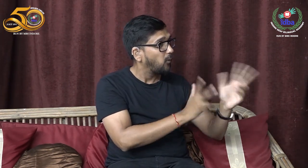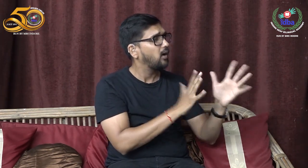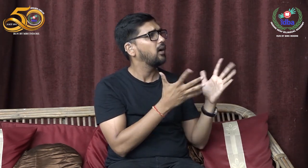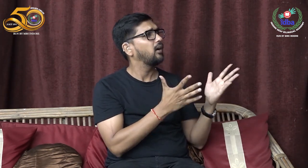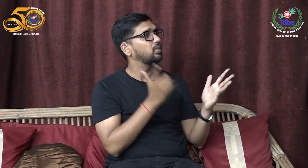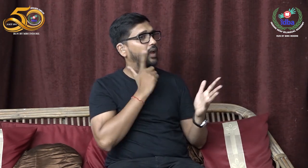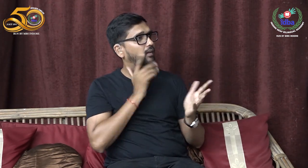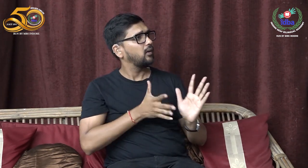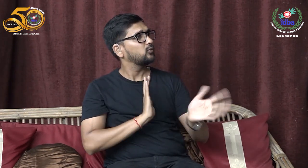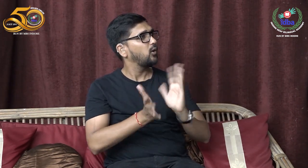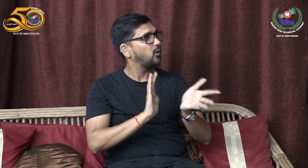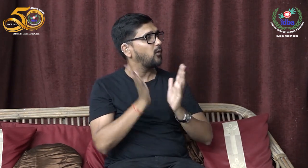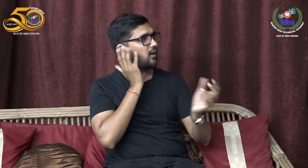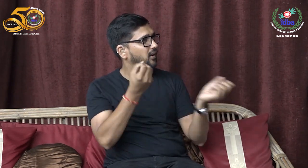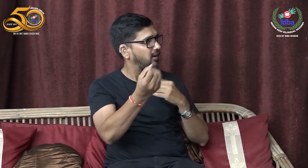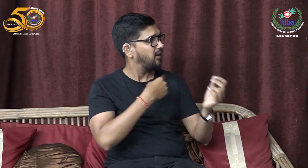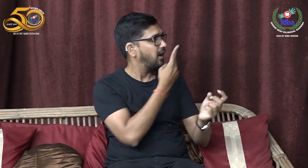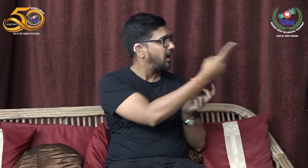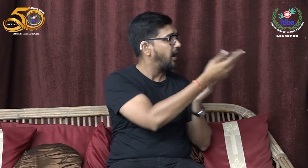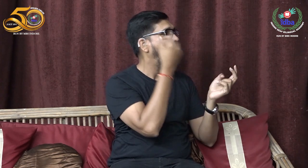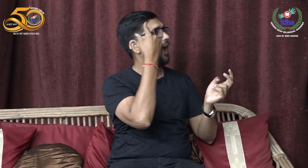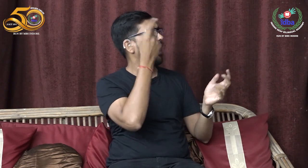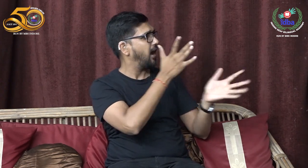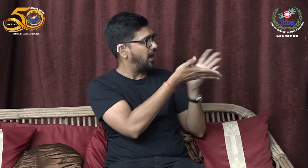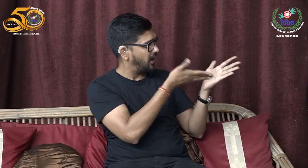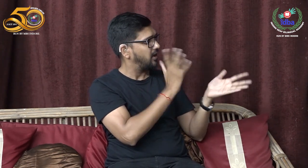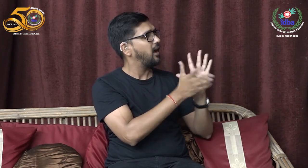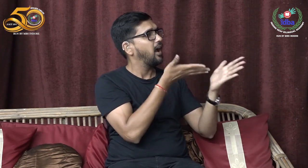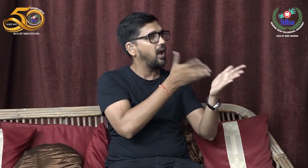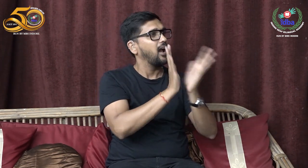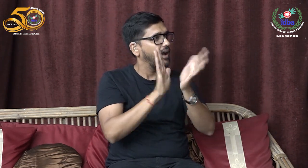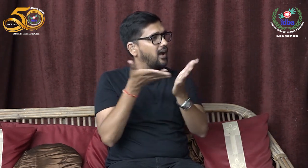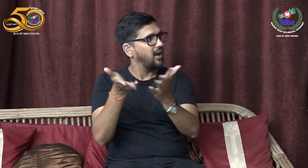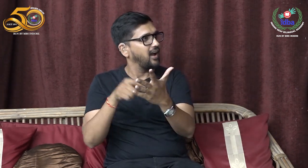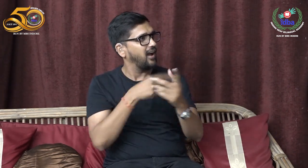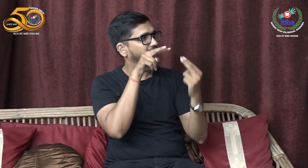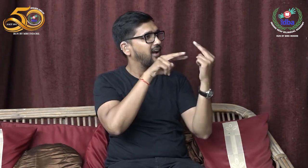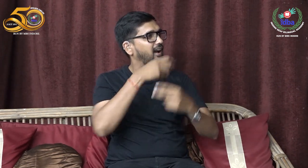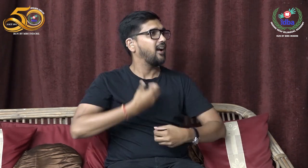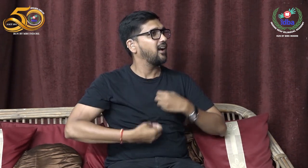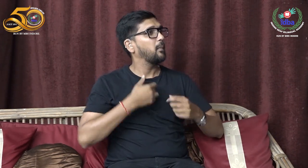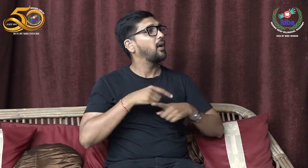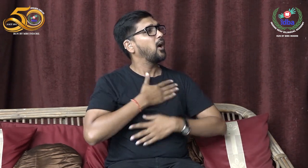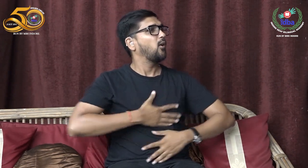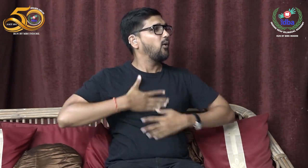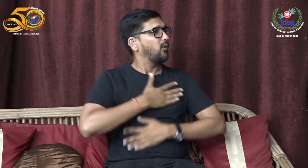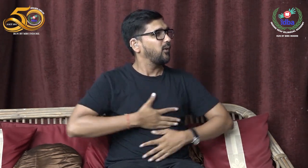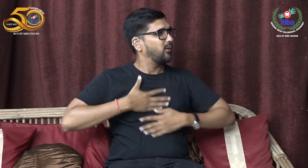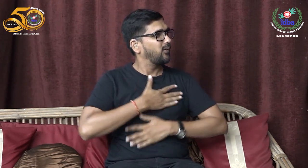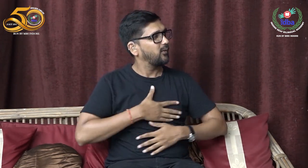जाओ। बट बातें कभी नहीं हुई। ये चीज़ जो है डेफ के साथ मुझे मिली है, ये चीज़ मुझे IDBA में मिली है कि मैं बातें कर पाया हूँ, मैं अपने आप को एक्सप्रेस कर पाया